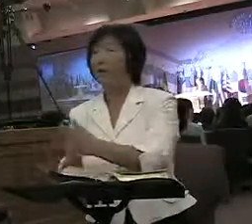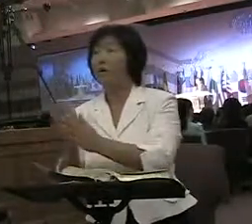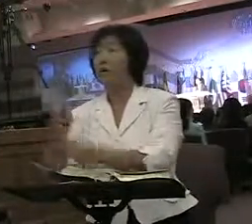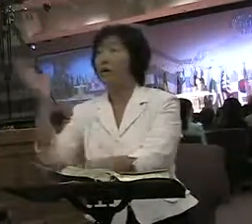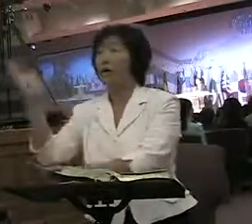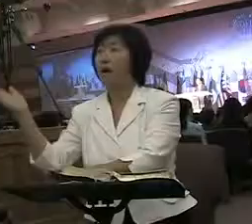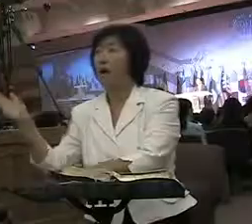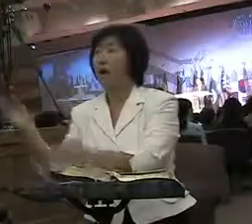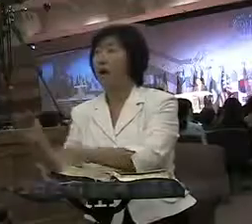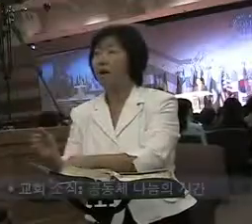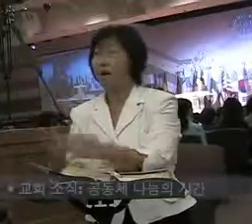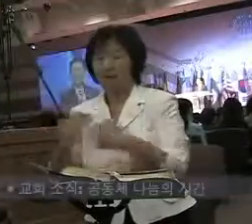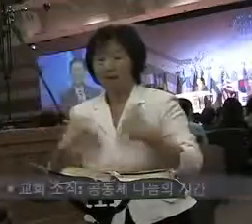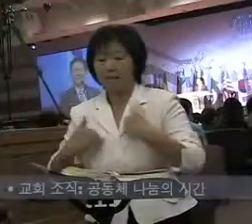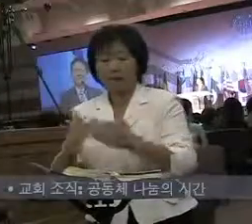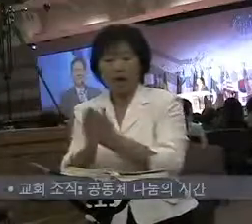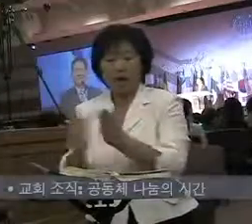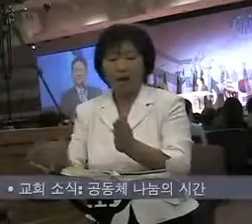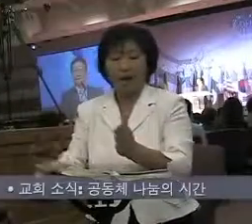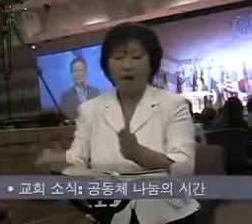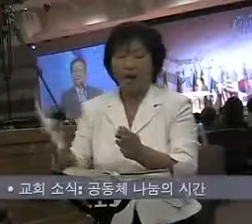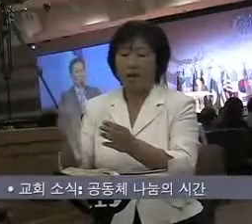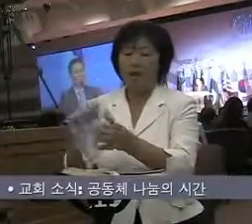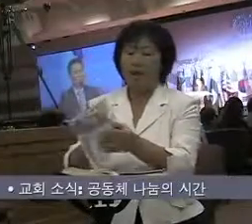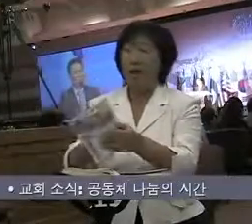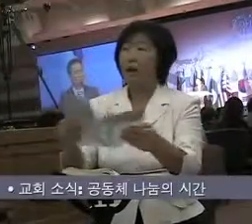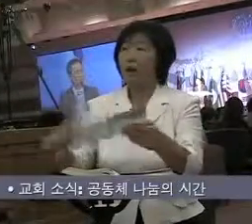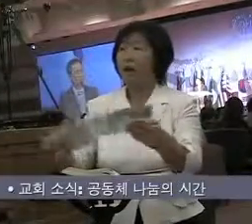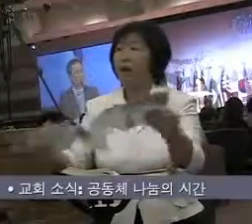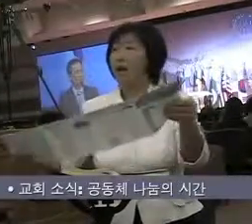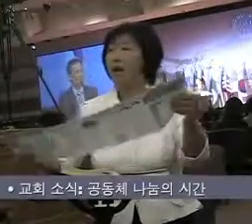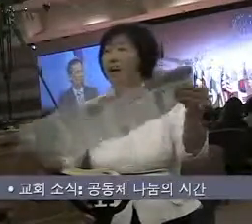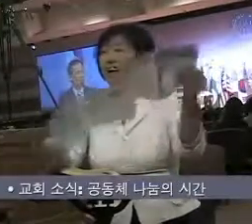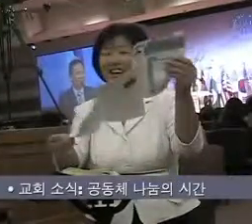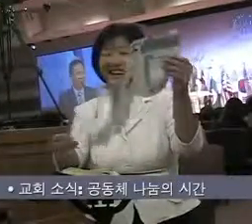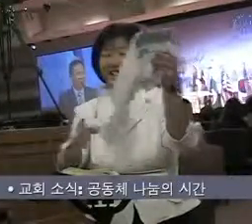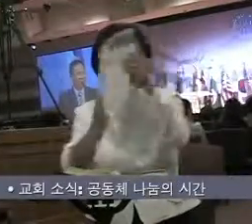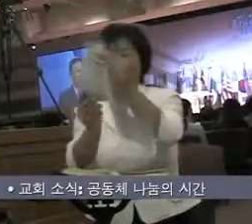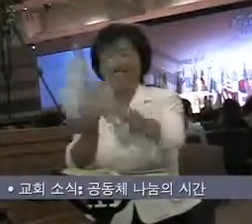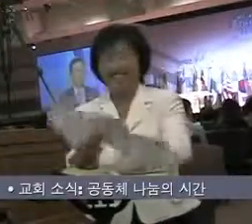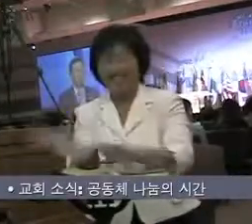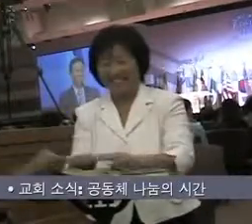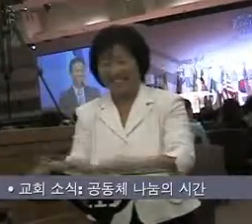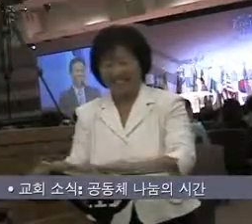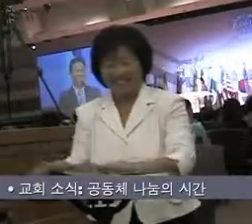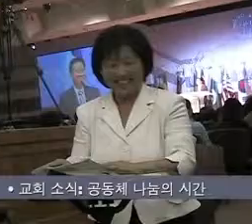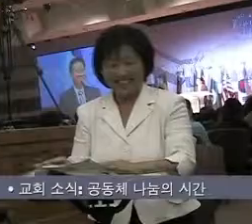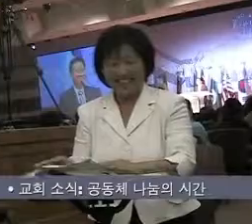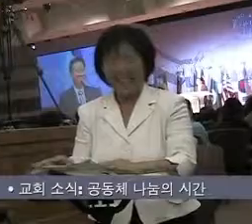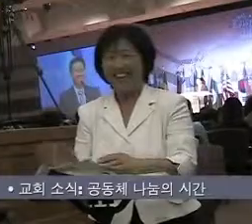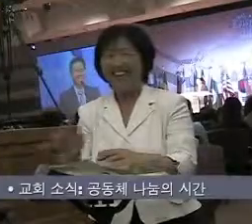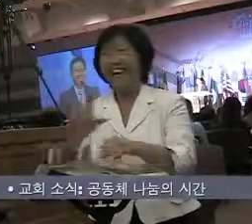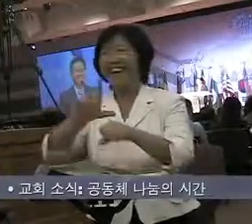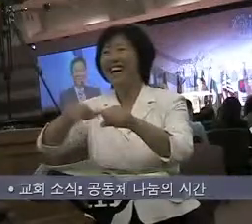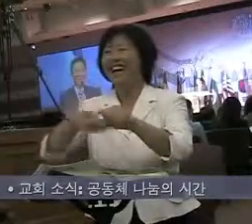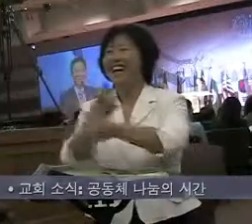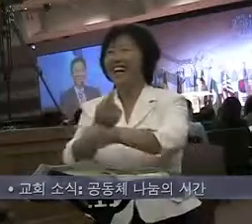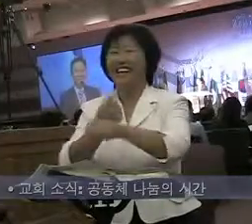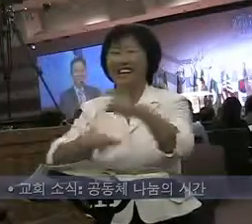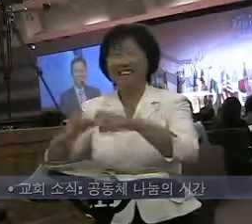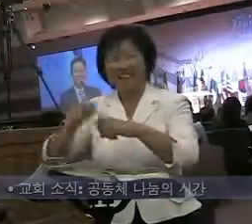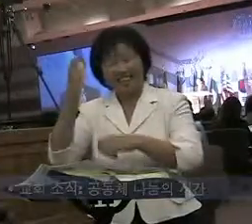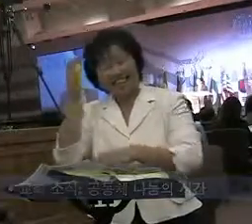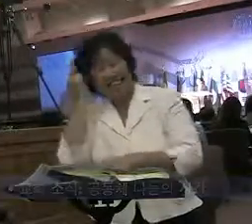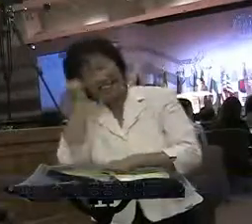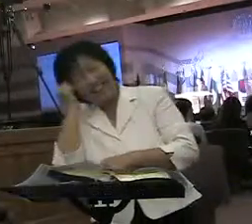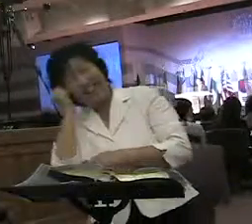할렐루야. 여러분 반갑습니다. 한 시간 더 주무셔서 그런지 얼굴이 환하십니다. 한 시간 이렇게